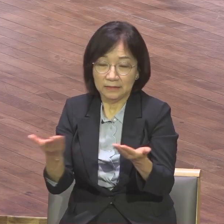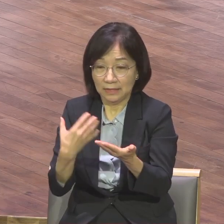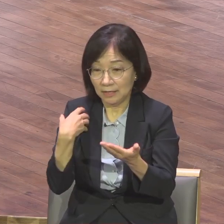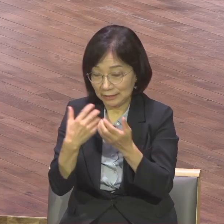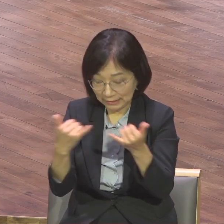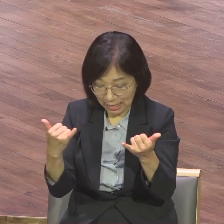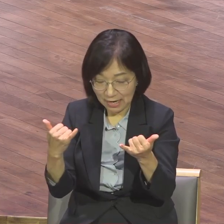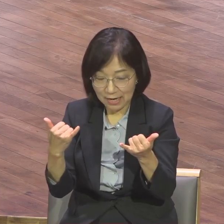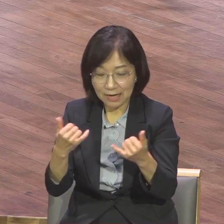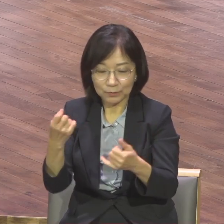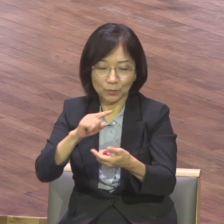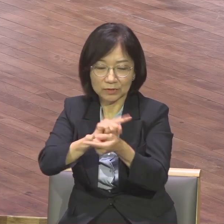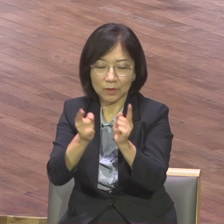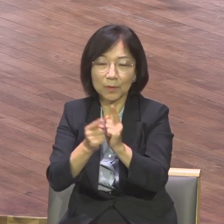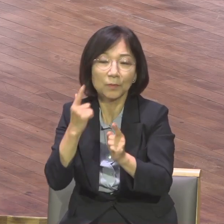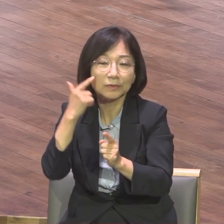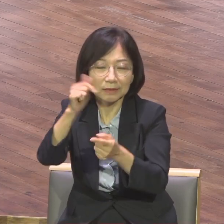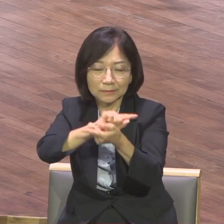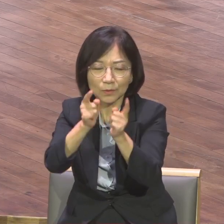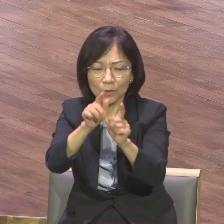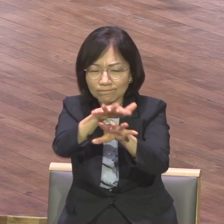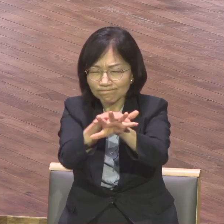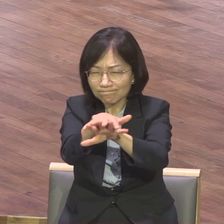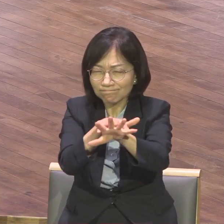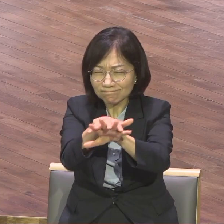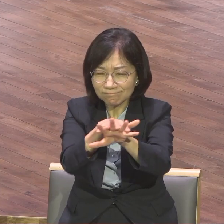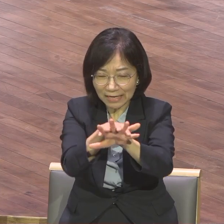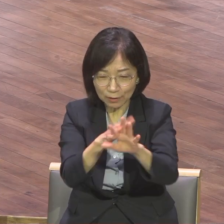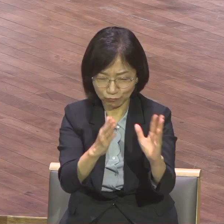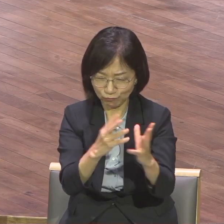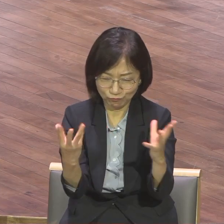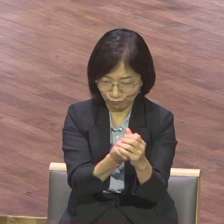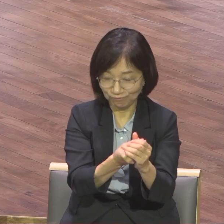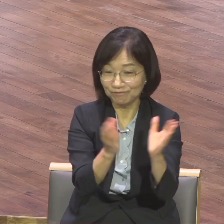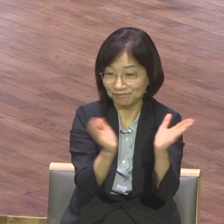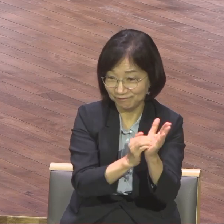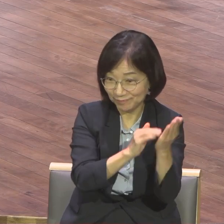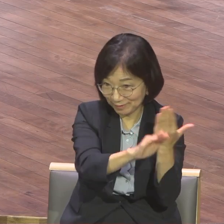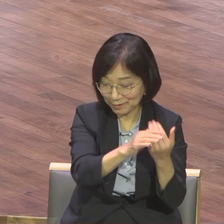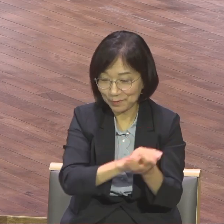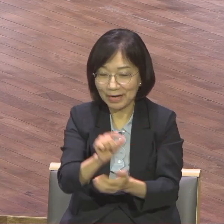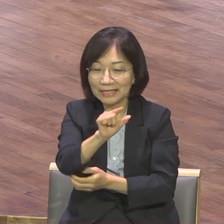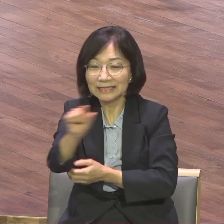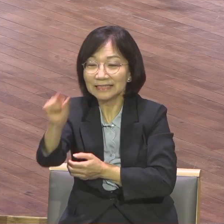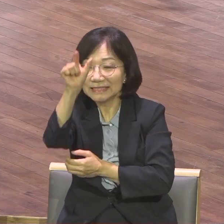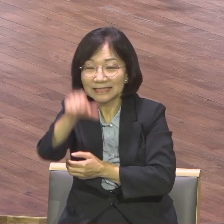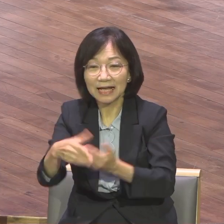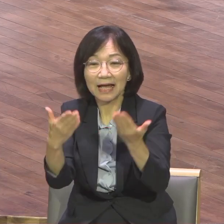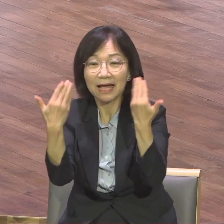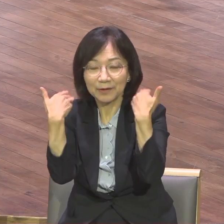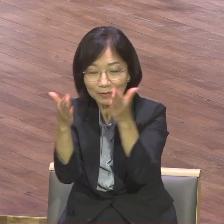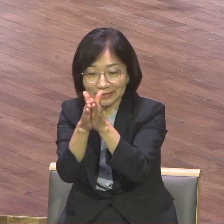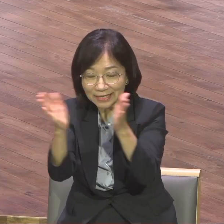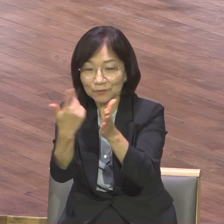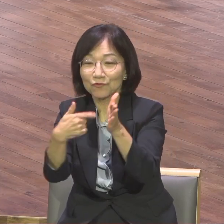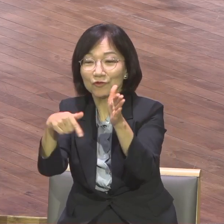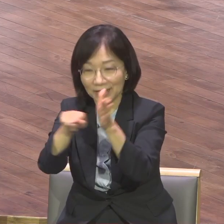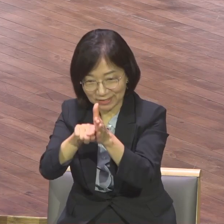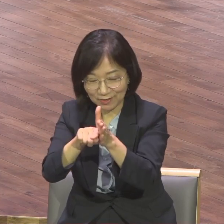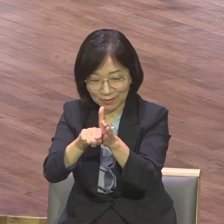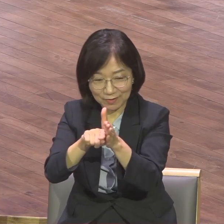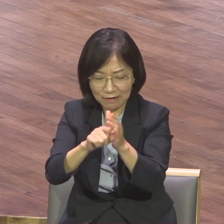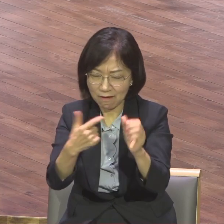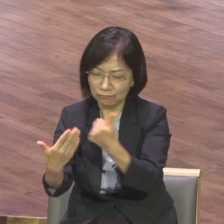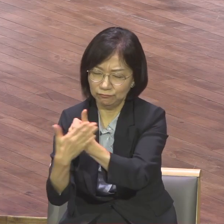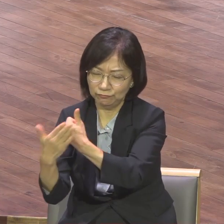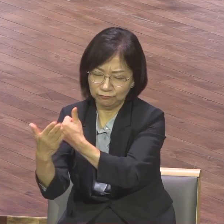목회자 네트워크를 구축을 하고 RTS 이 신학교 개설을 위한 이 후원